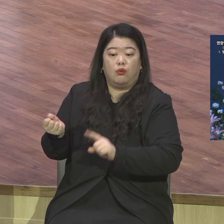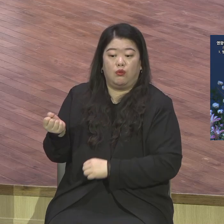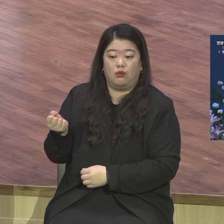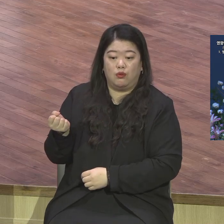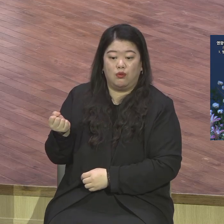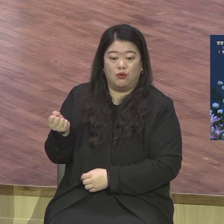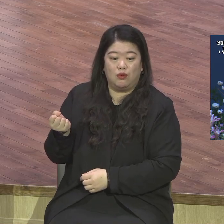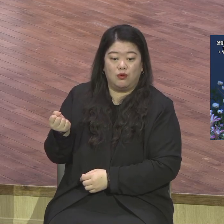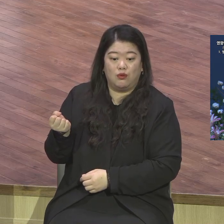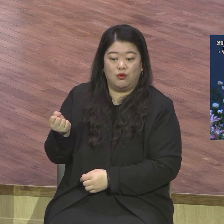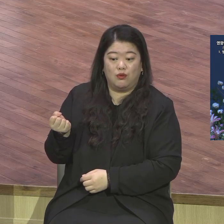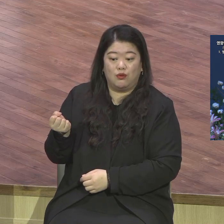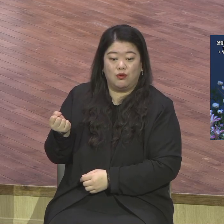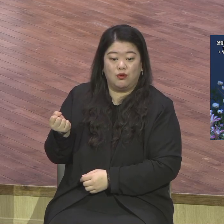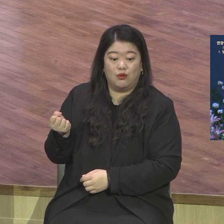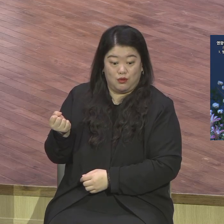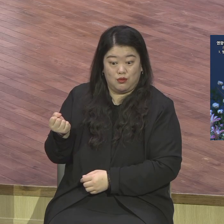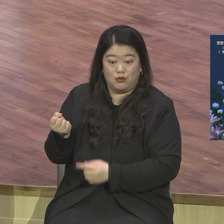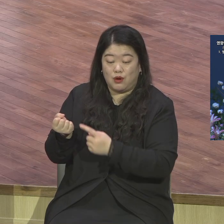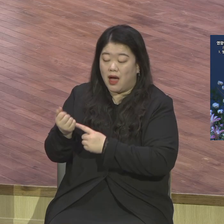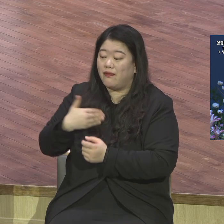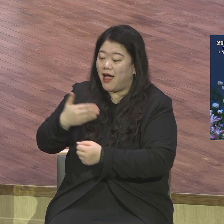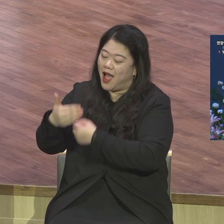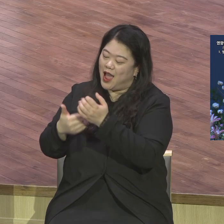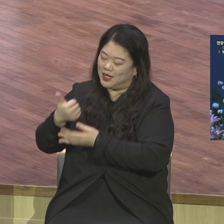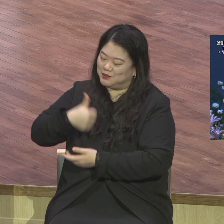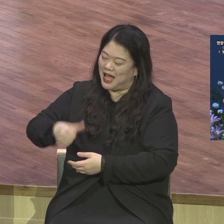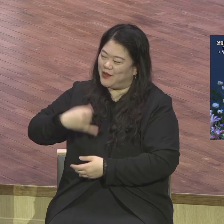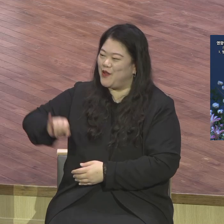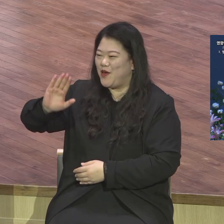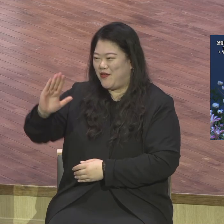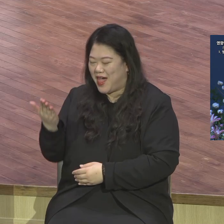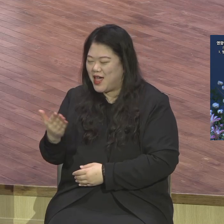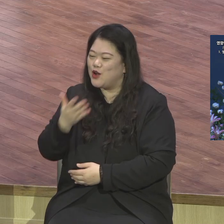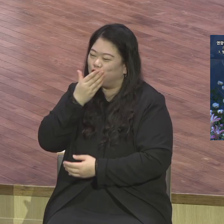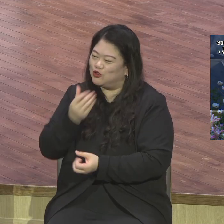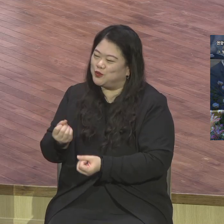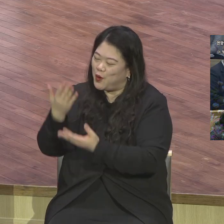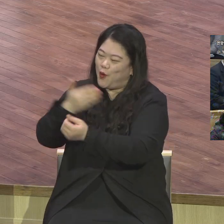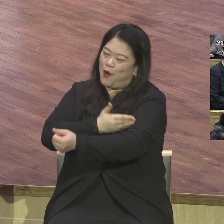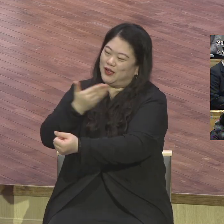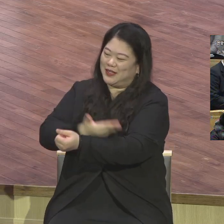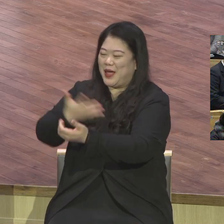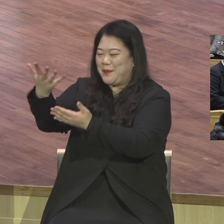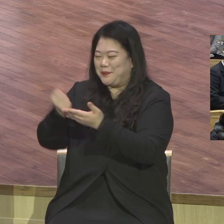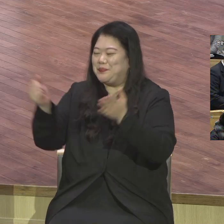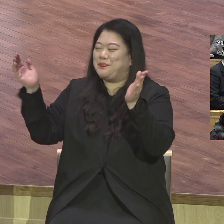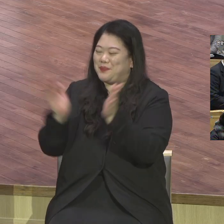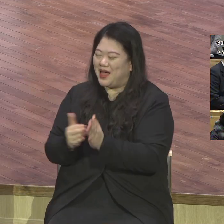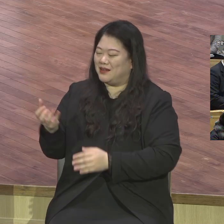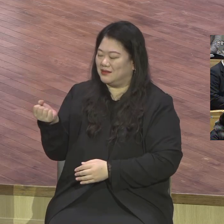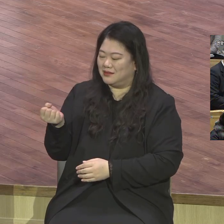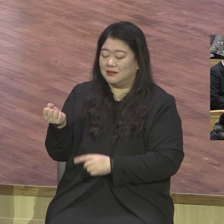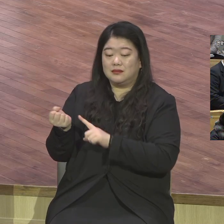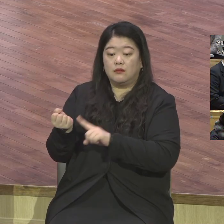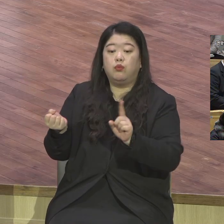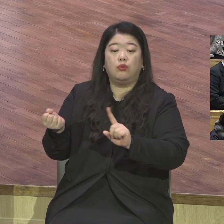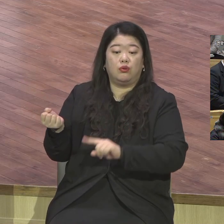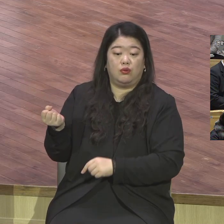우리 믿음은요, 나를 통해서 또 다른 영혼을 살리는 실천적 믿음이 되어야